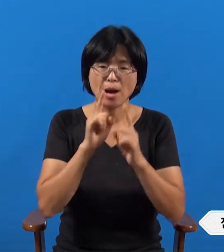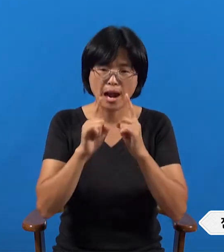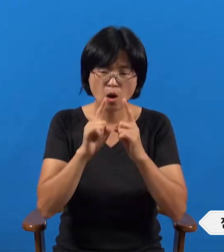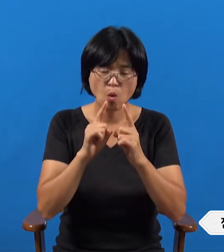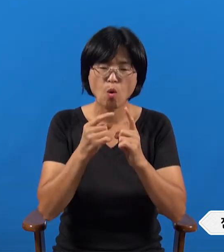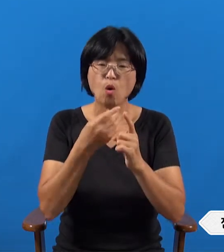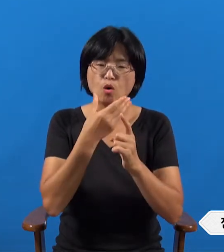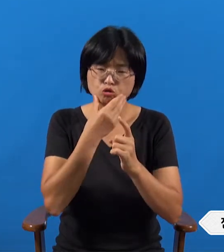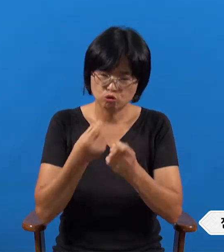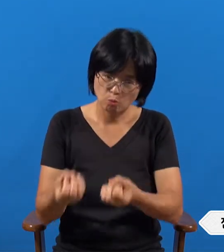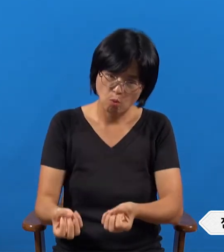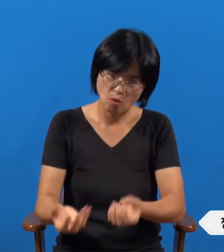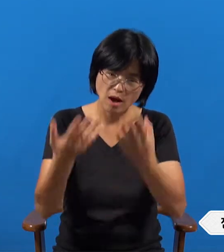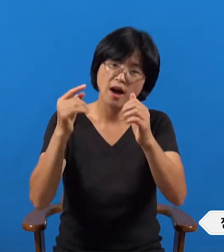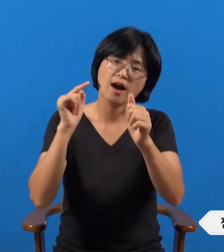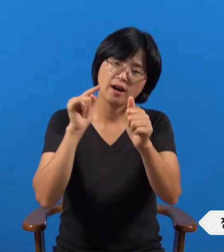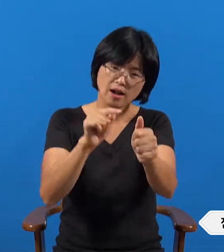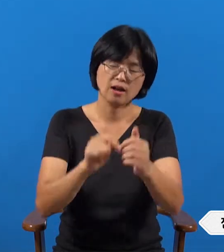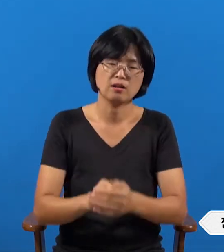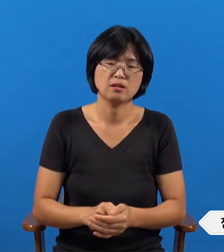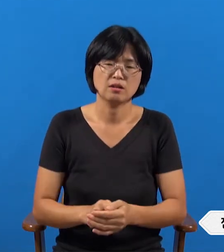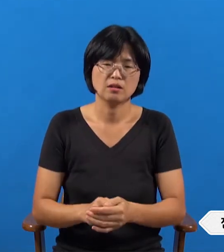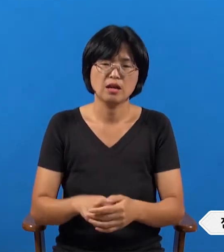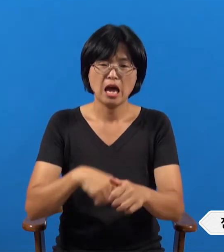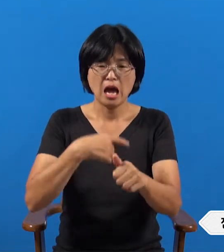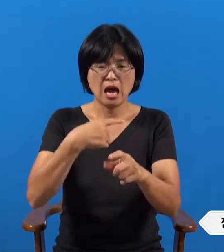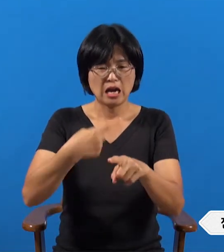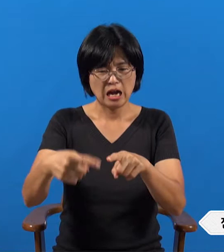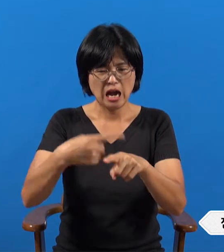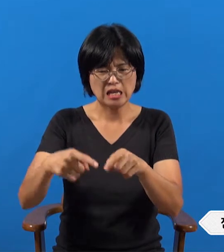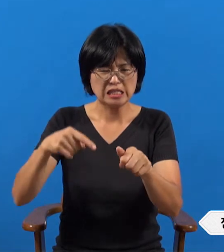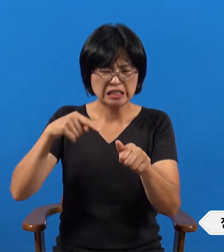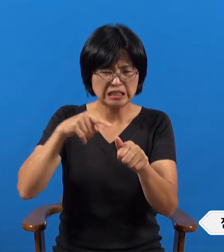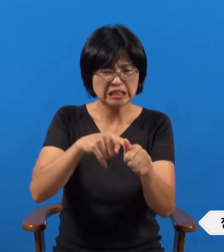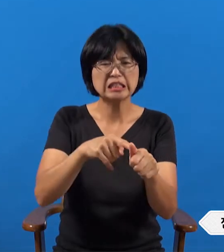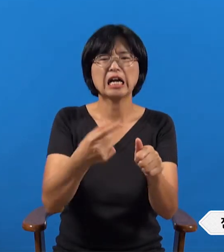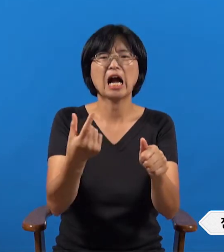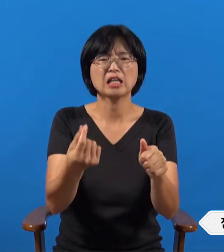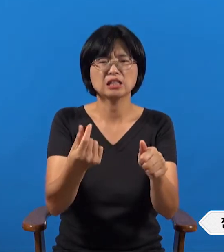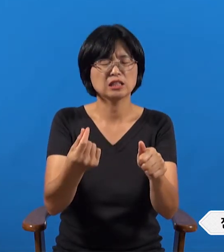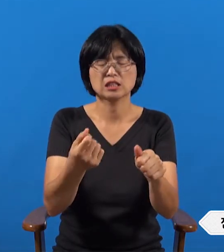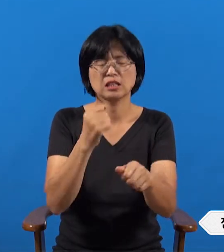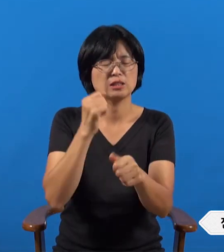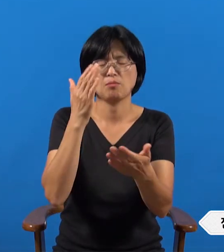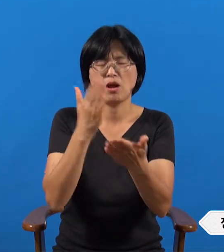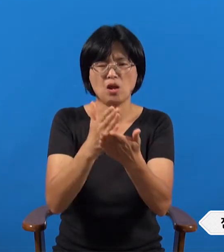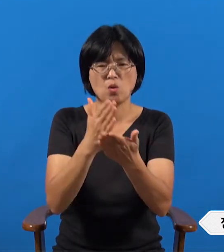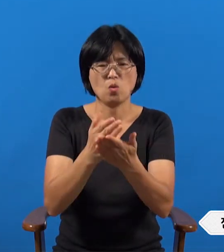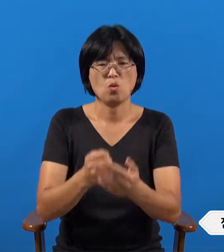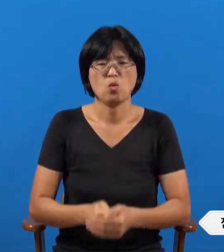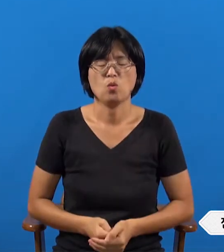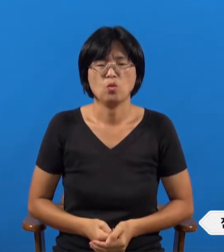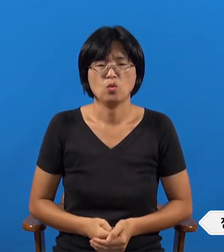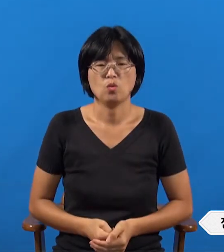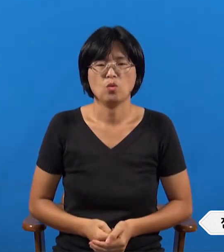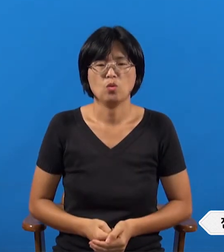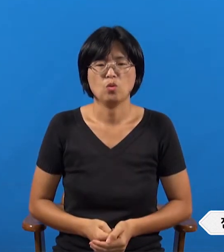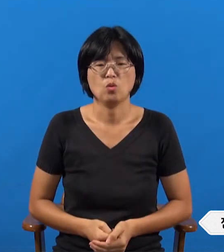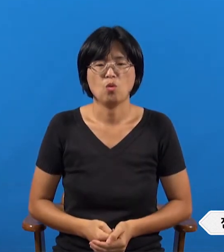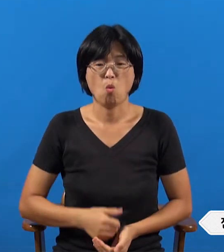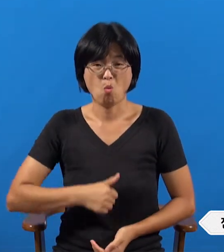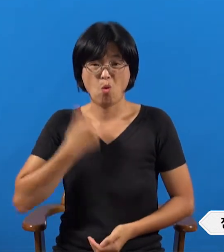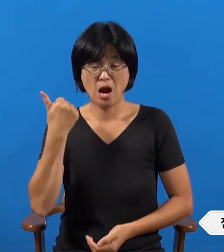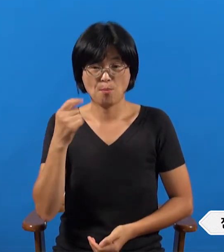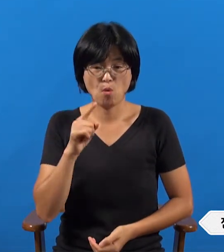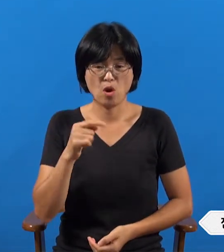말로 축복하라. 칼로 찌름처럼 함부로 말하느니라. 홧김에 이야기합니다. 입이